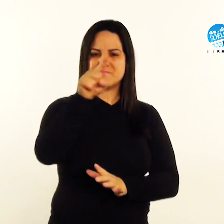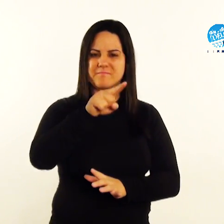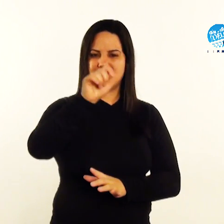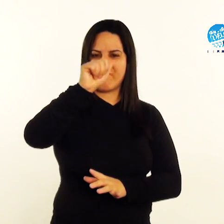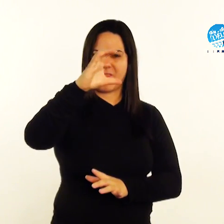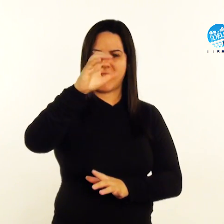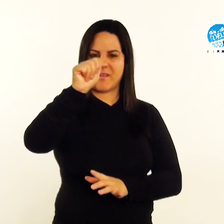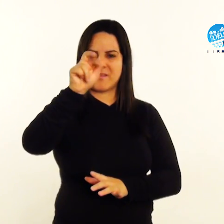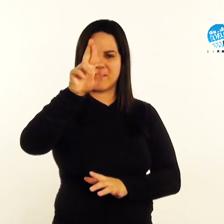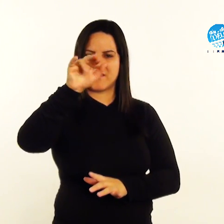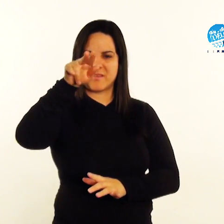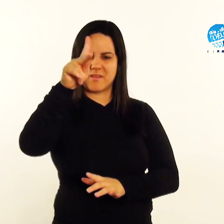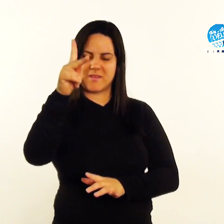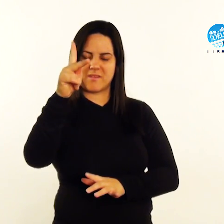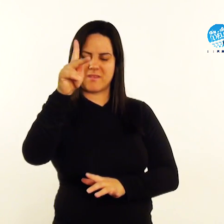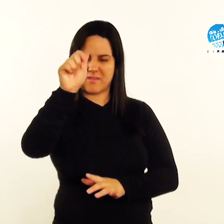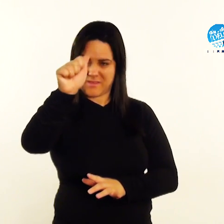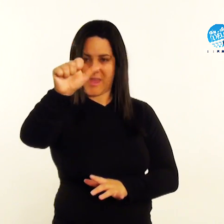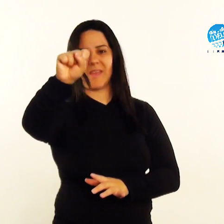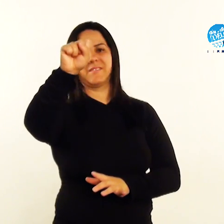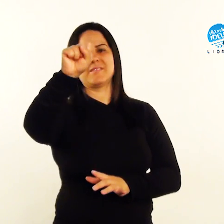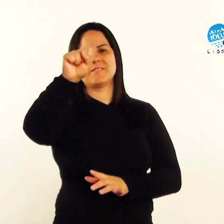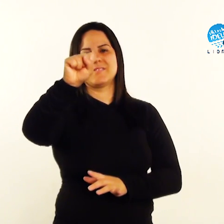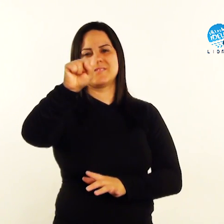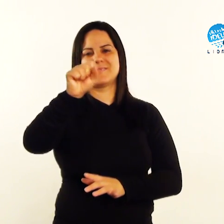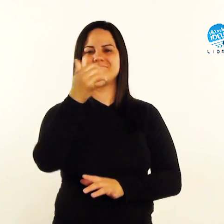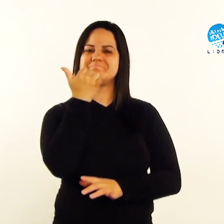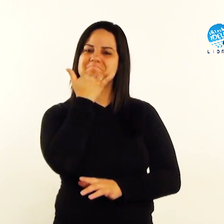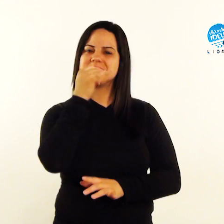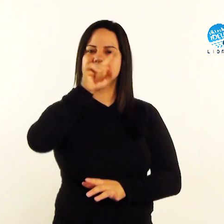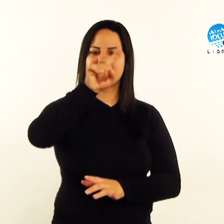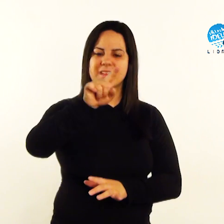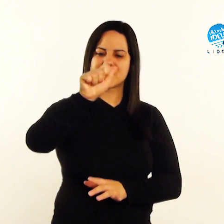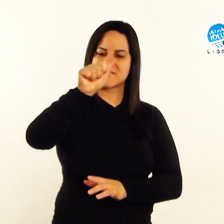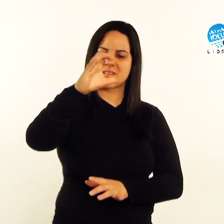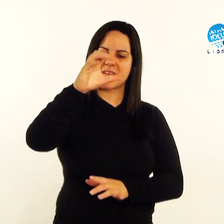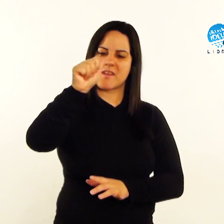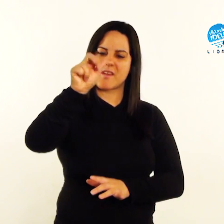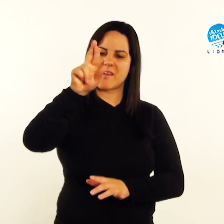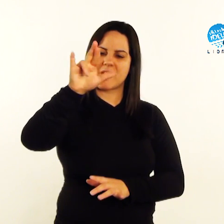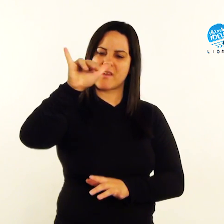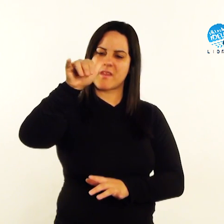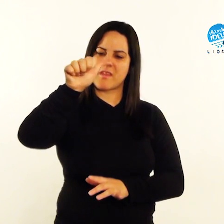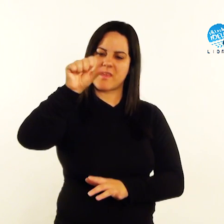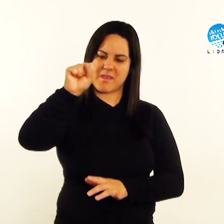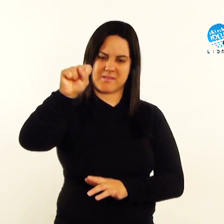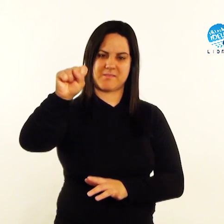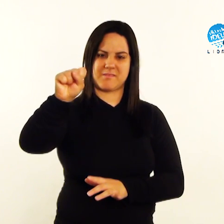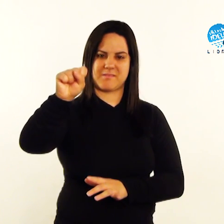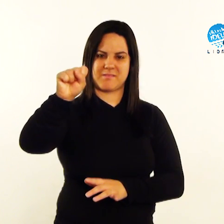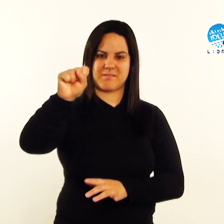português seria assim, Zaquinha, né? Ou, quem sabe, Zaca, né? Essa era a